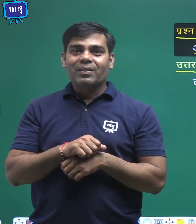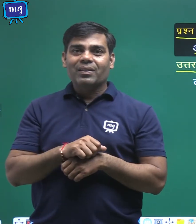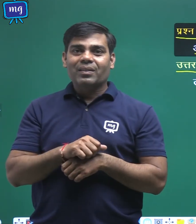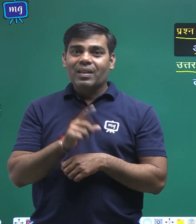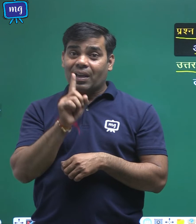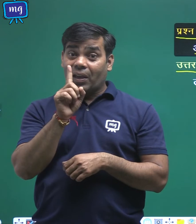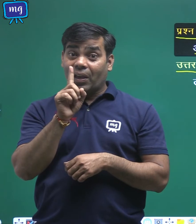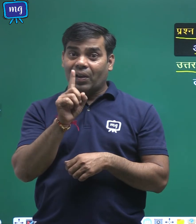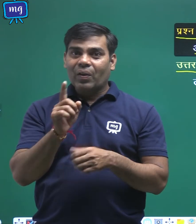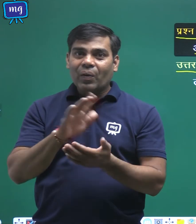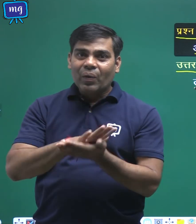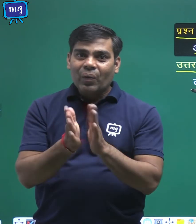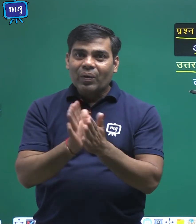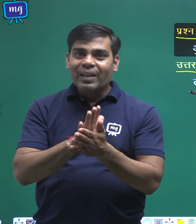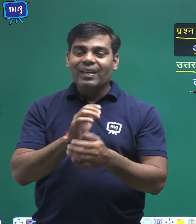एक रोटी